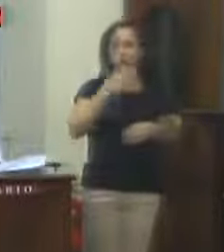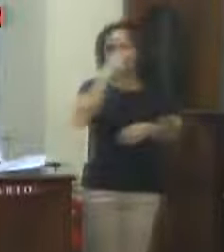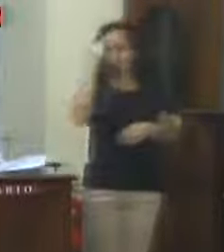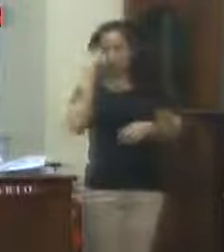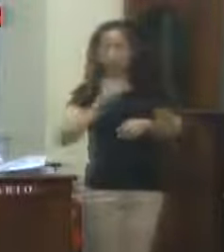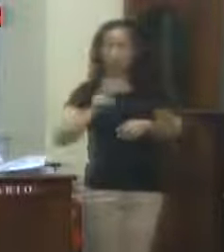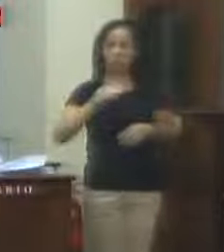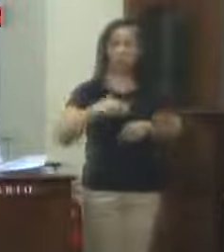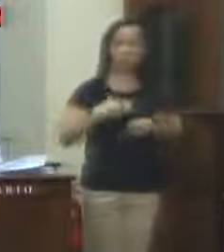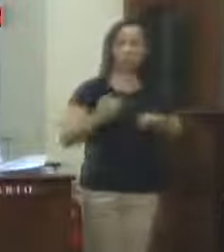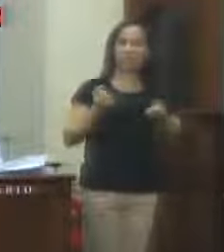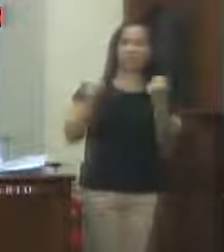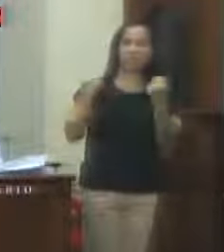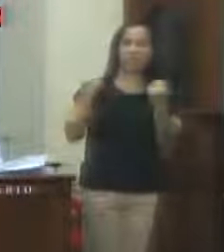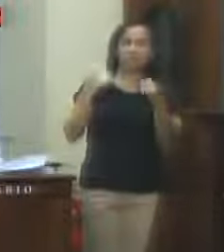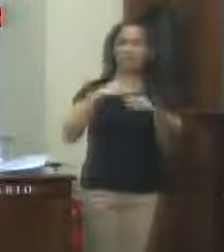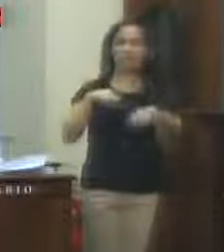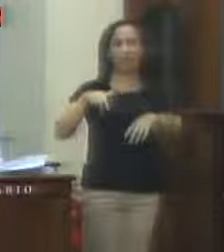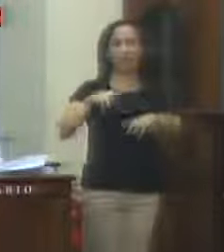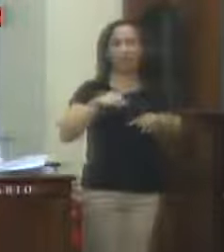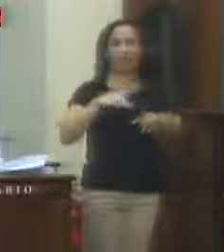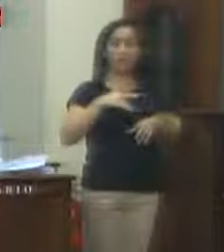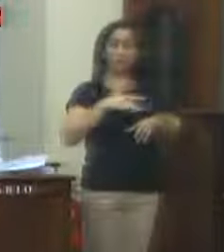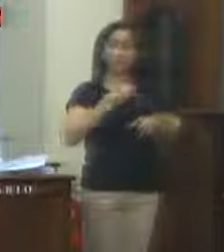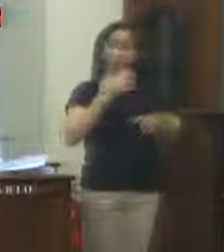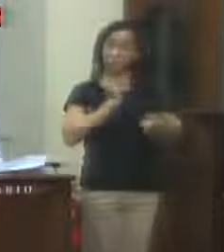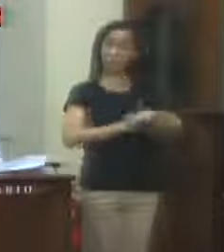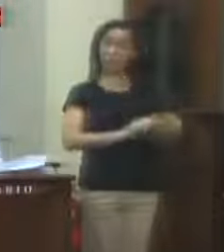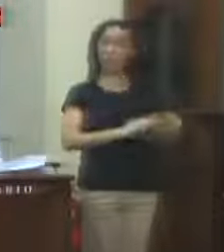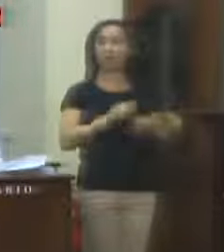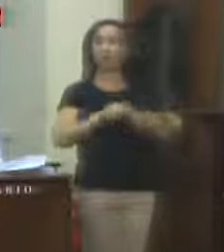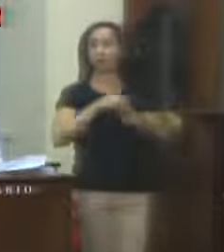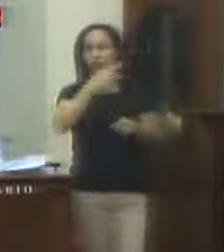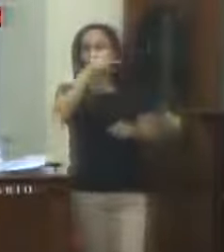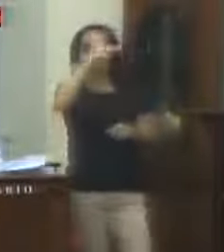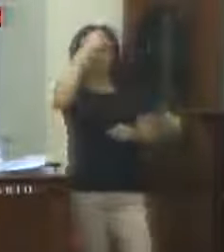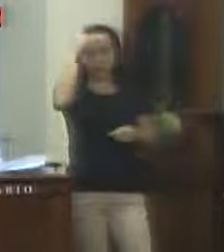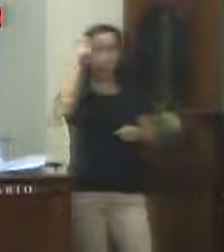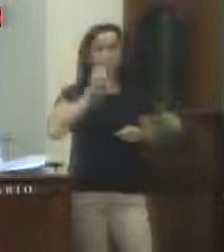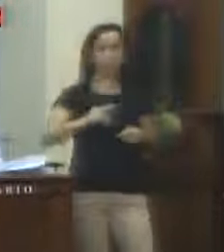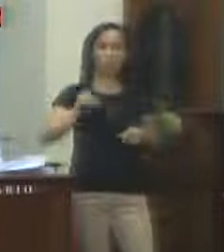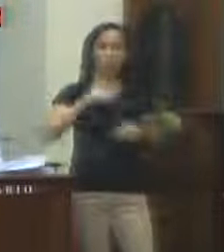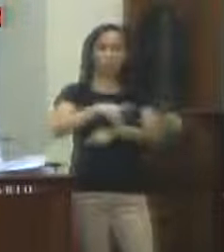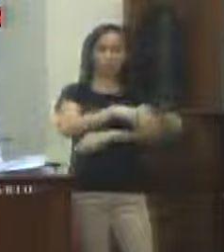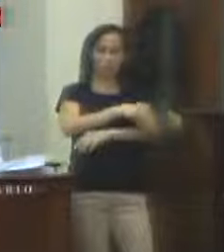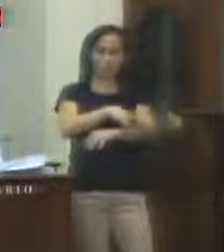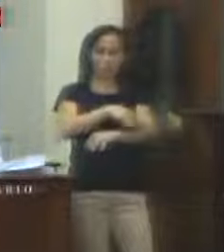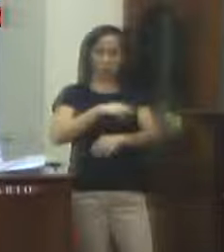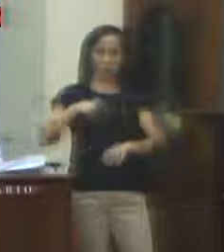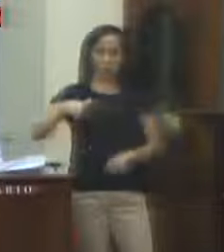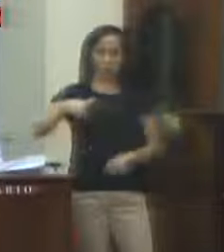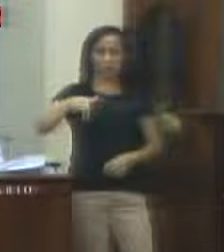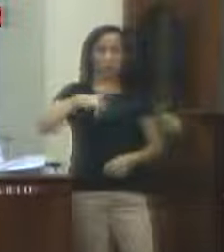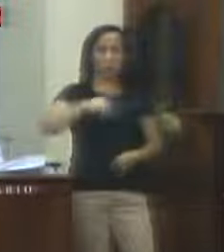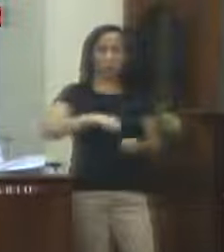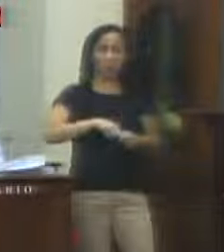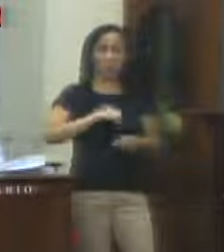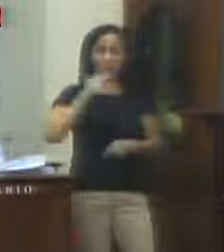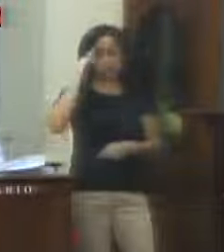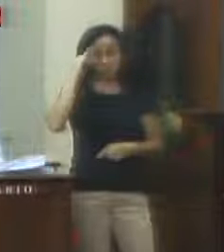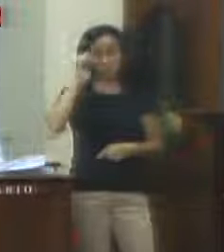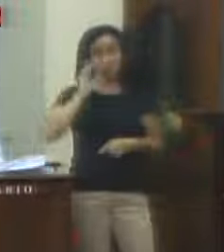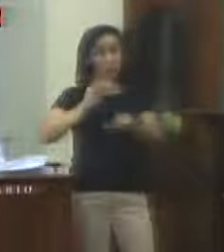e melhoria na qualidade de vida. Outro fator é que as pessoas que se utilizam daquele espaço para caminhar, principalmente à